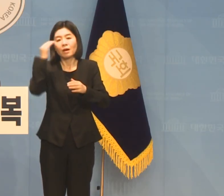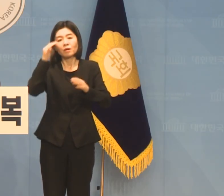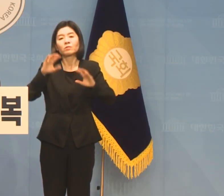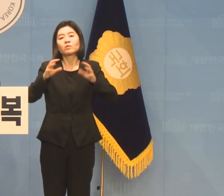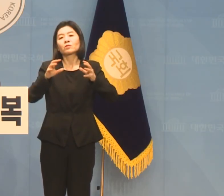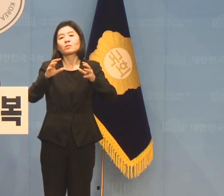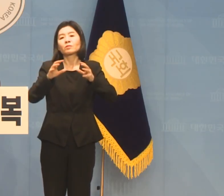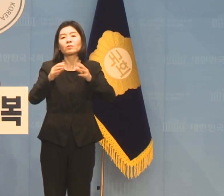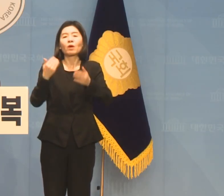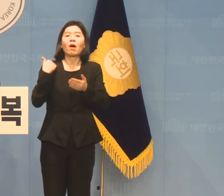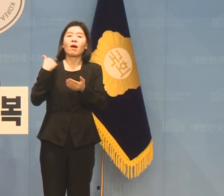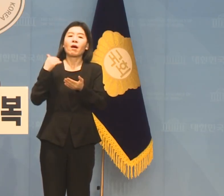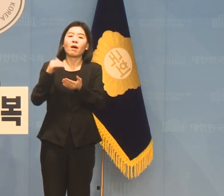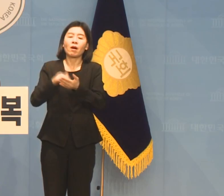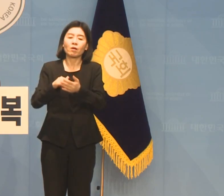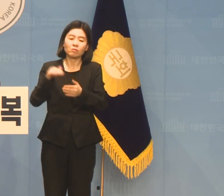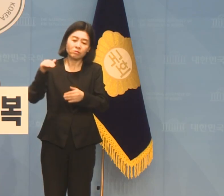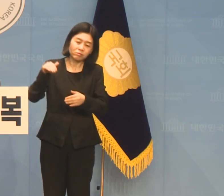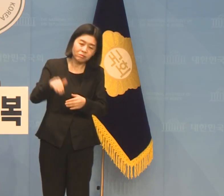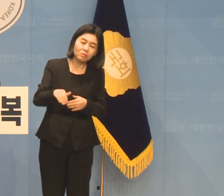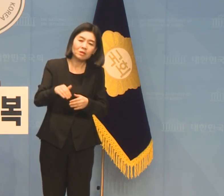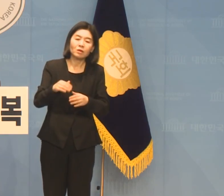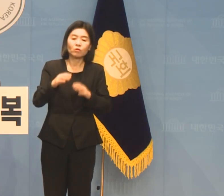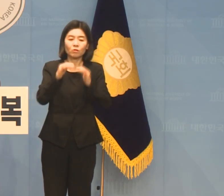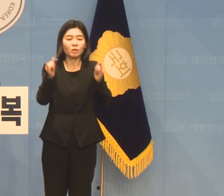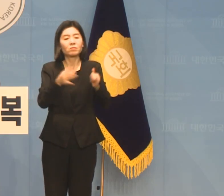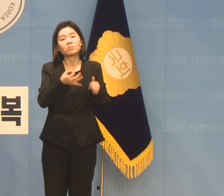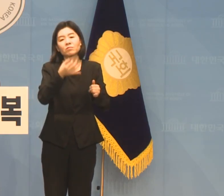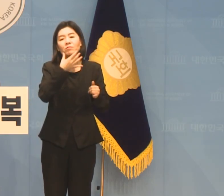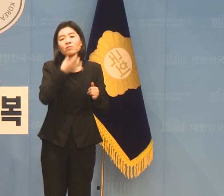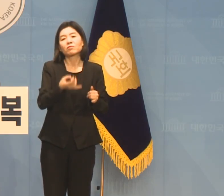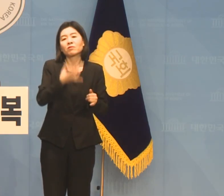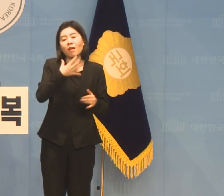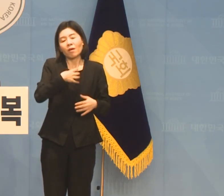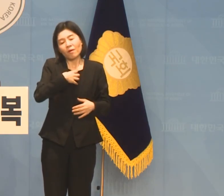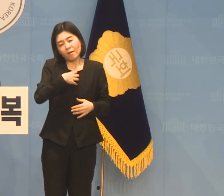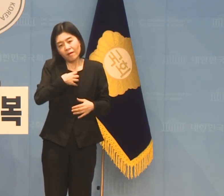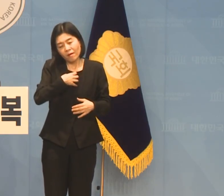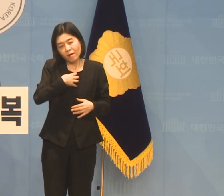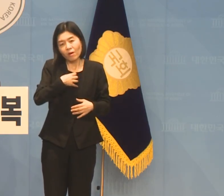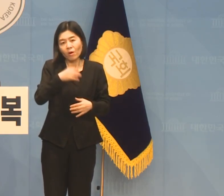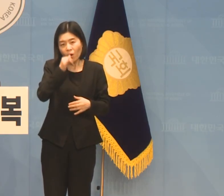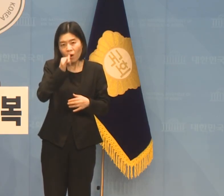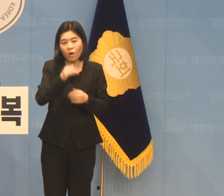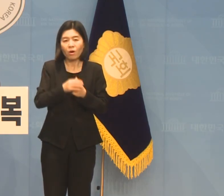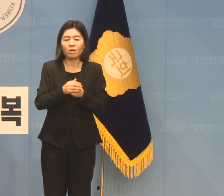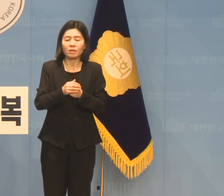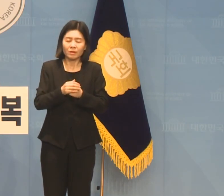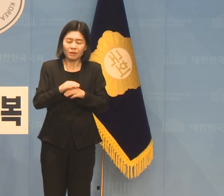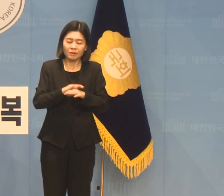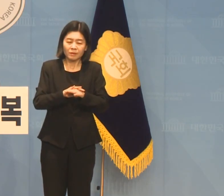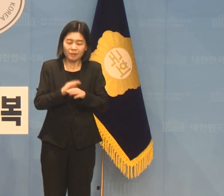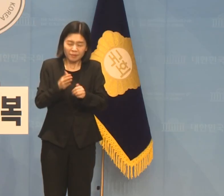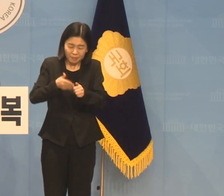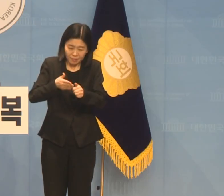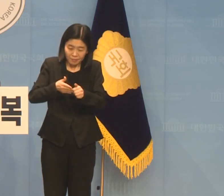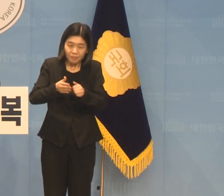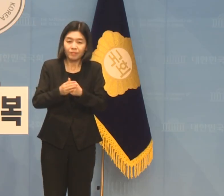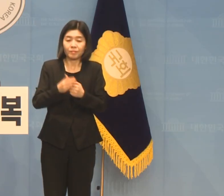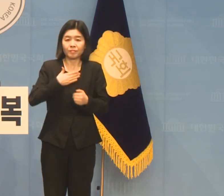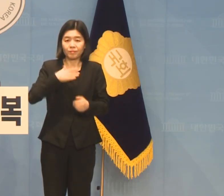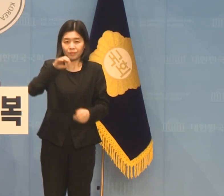약소국으로 돌아가고 국민들은 불행을 면치 못할 것이라는 위기감으로 간곡하게 말씀드립니다. 저